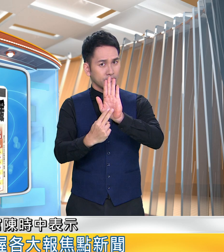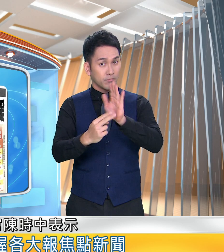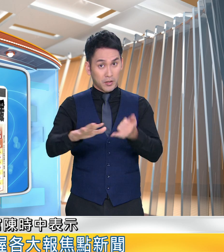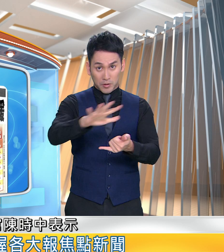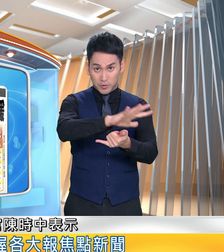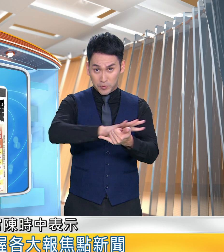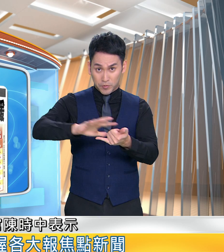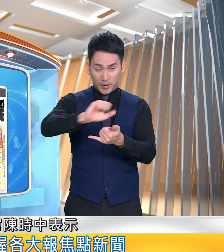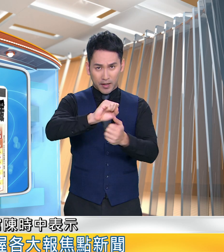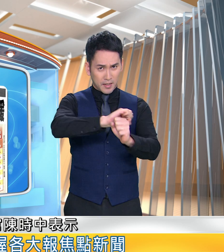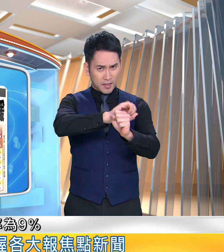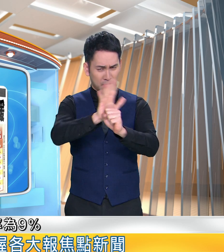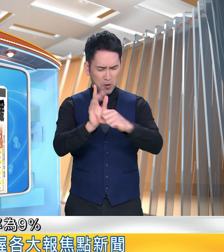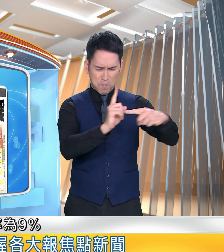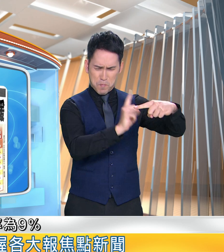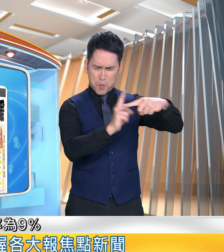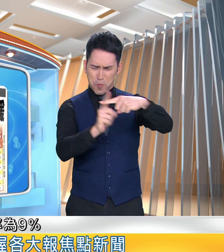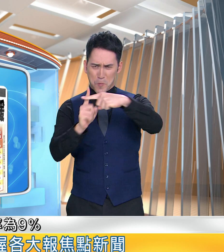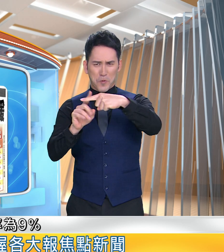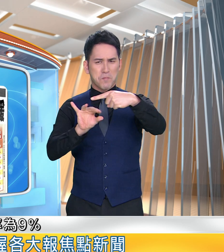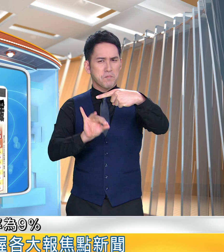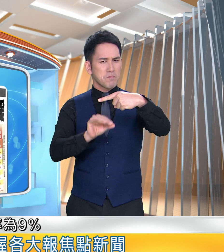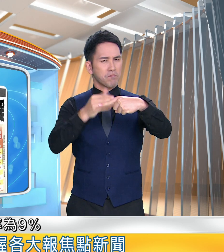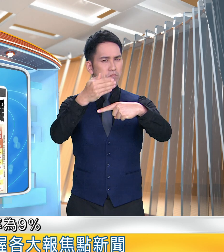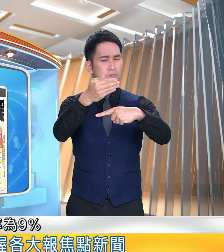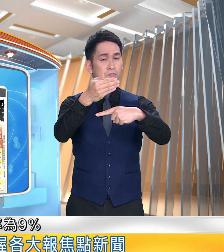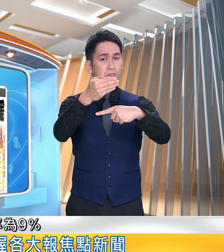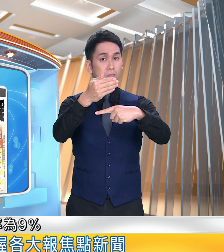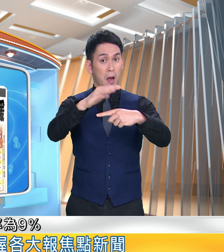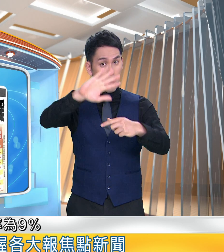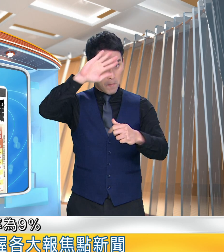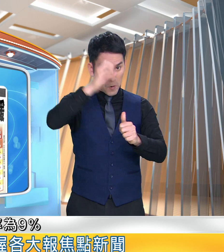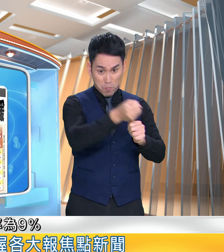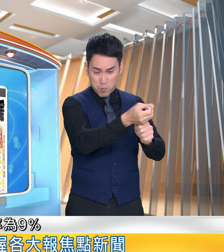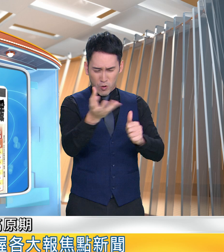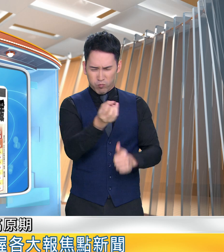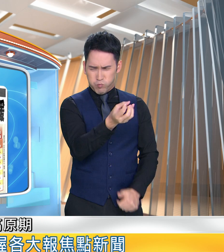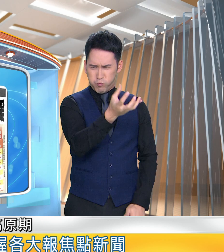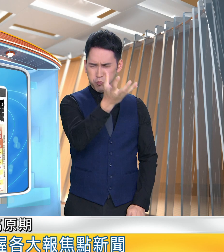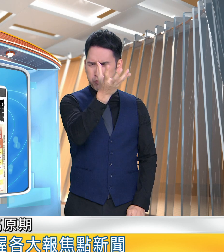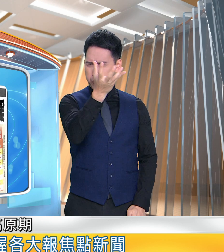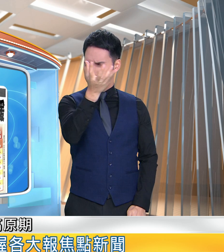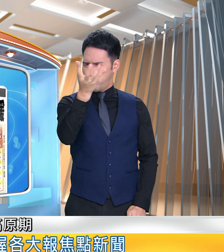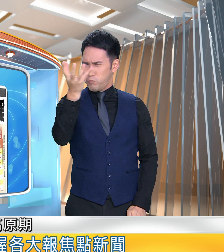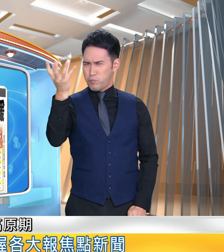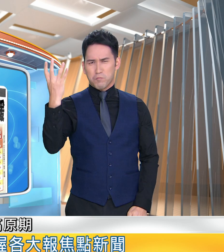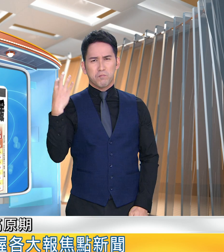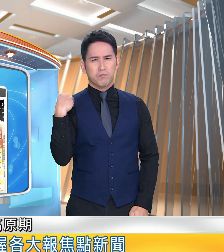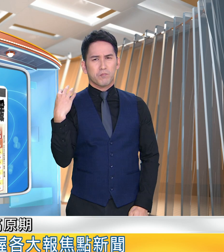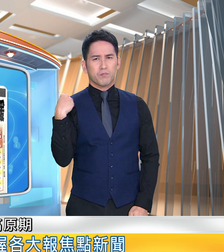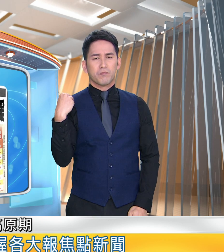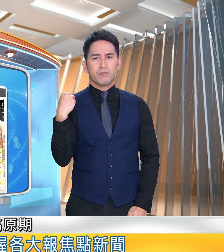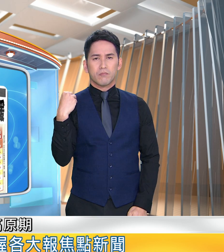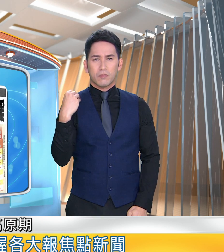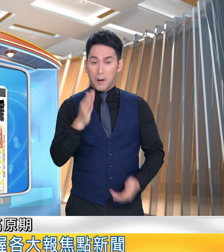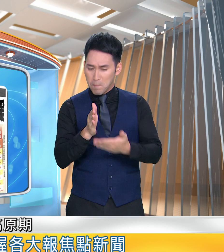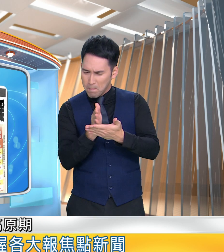示，现在全国染疫率是9%，疫情仍然是处于高原期，推